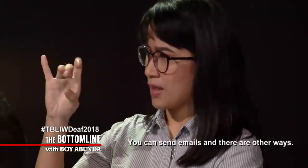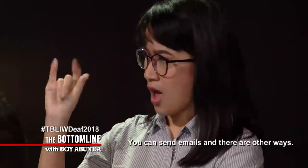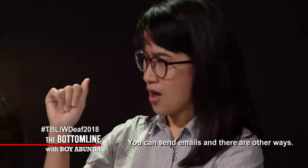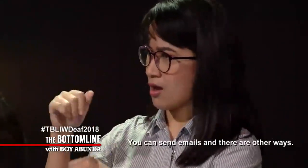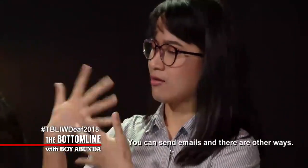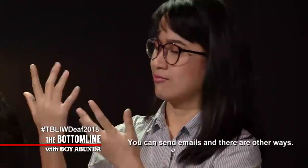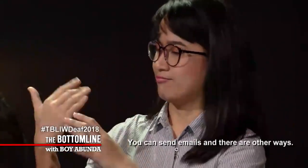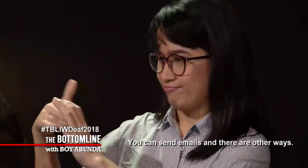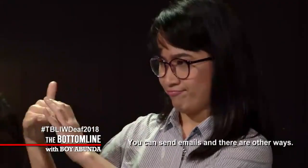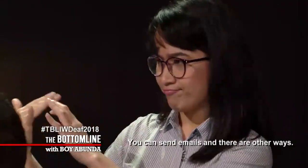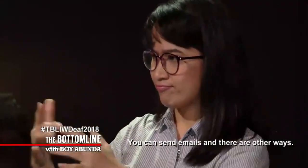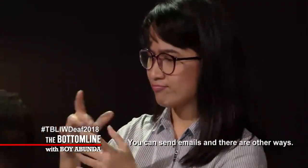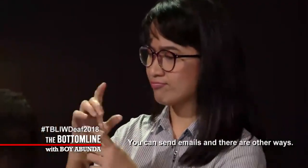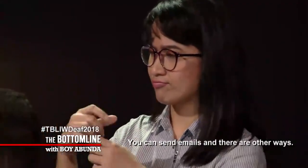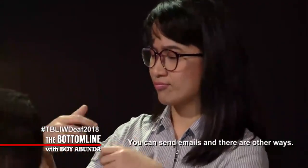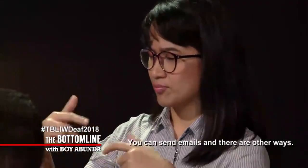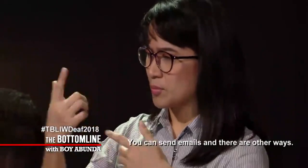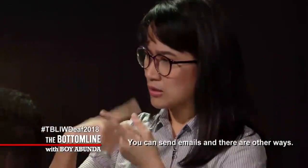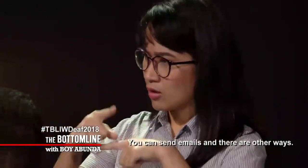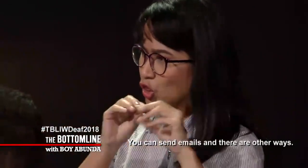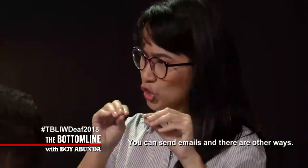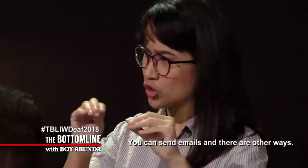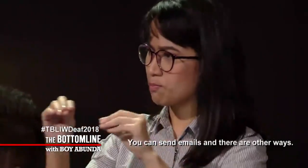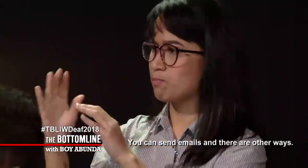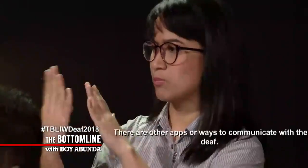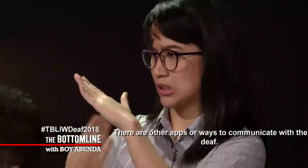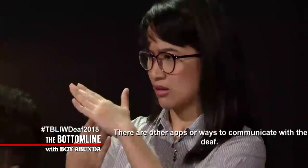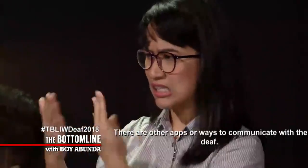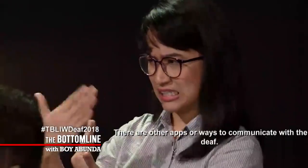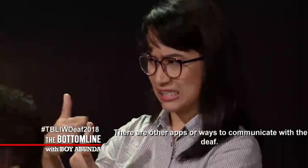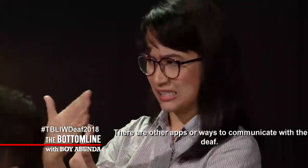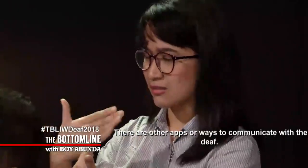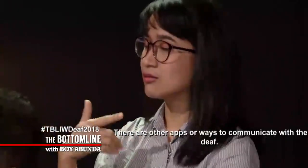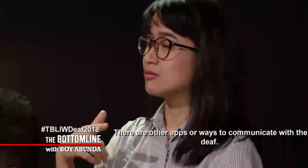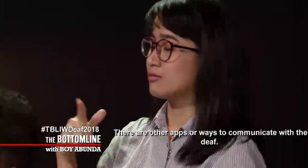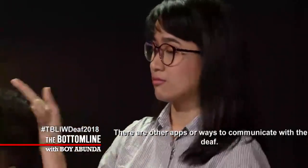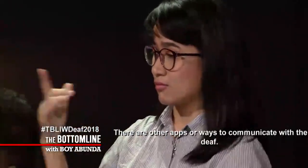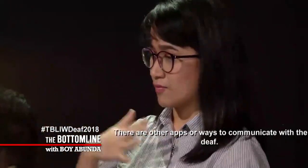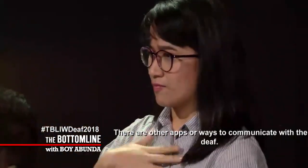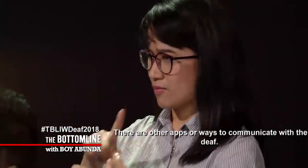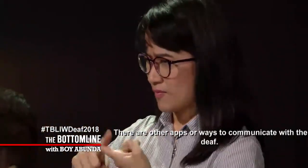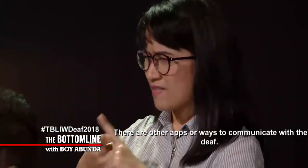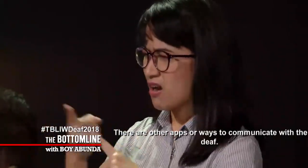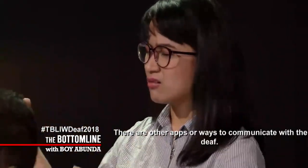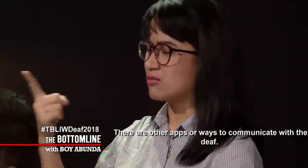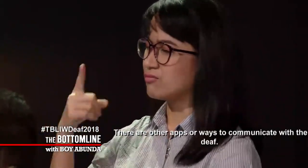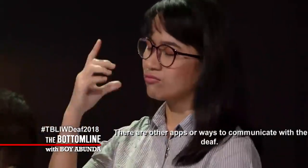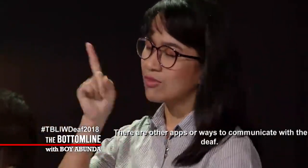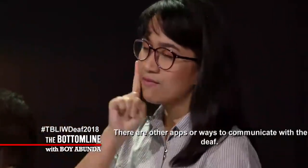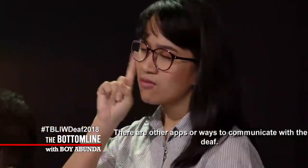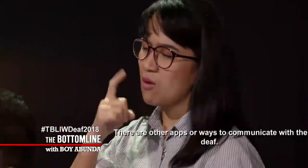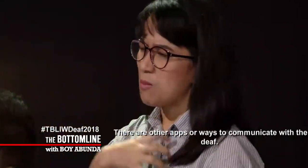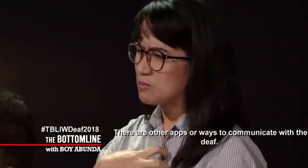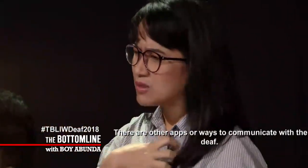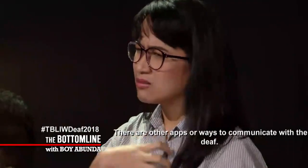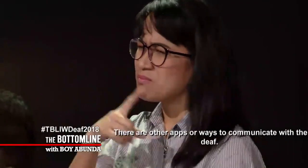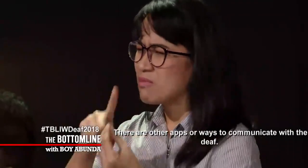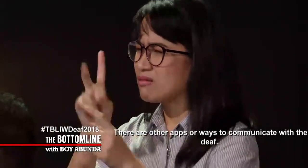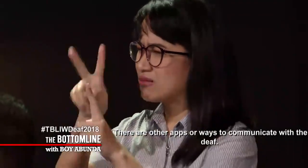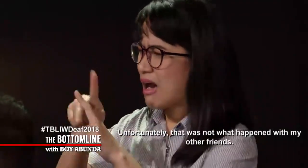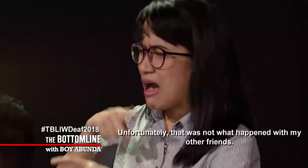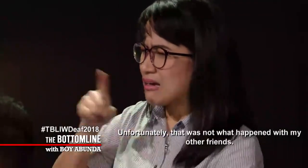sending emails, iba-iba, iba-iba po. So there are other apps or ways to communicate